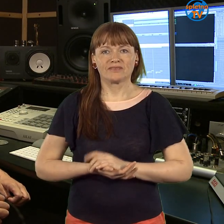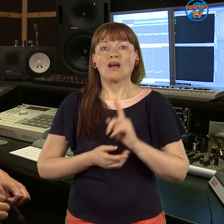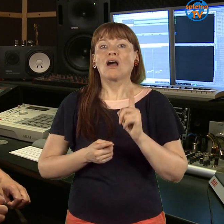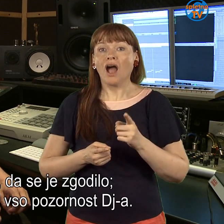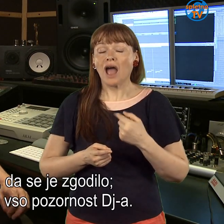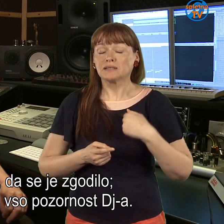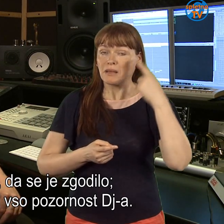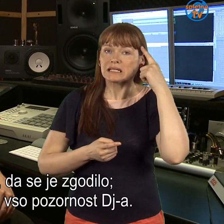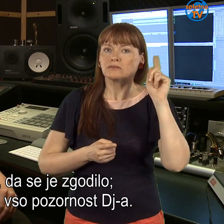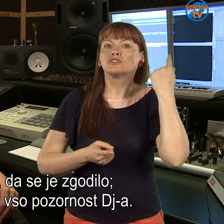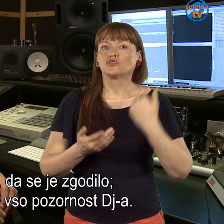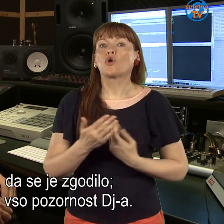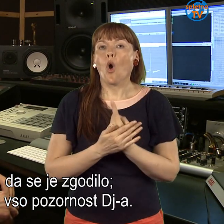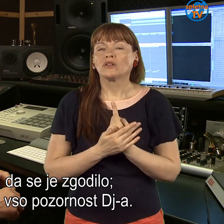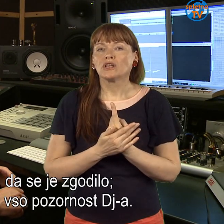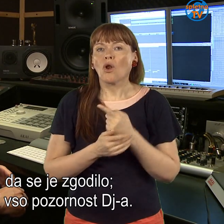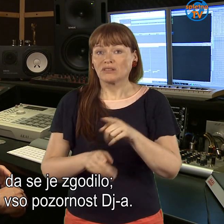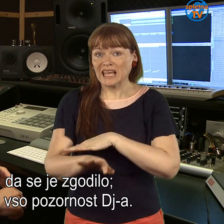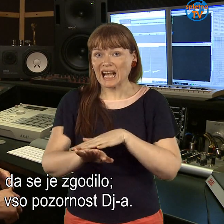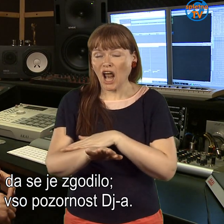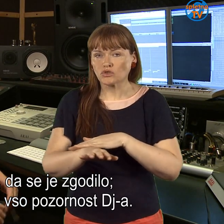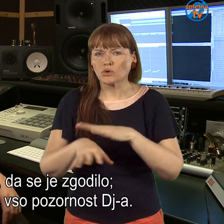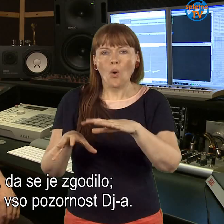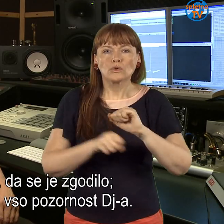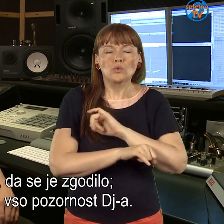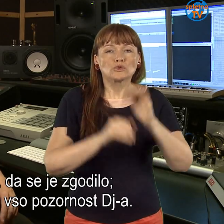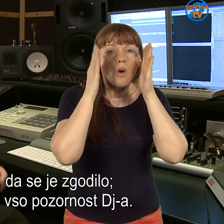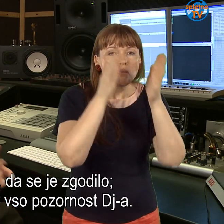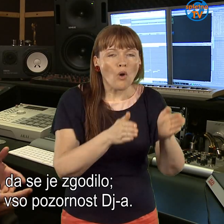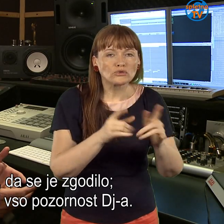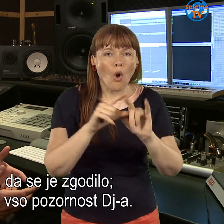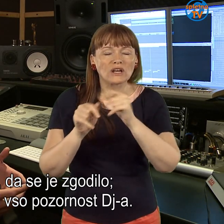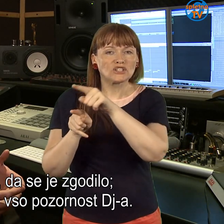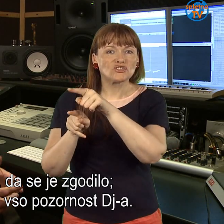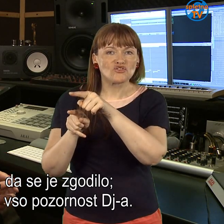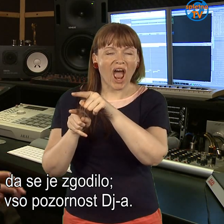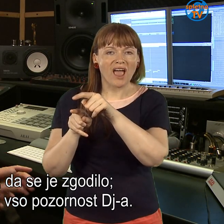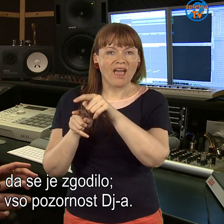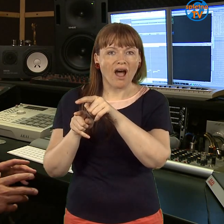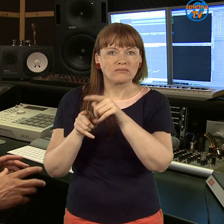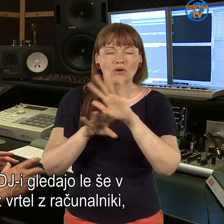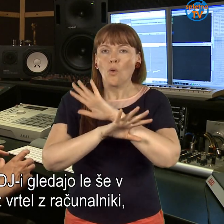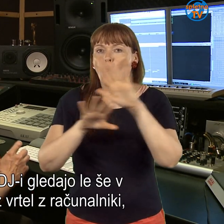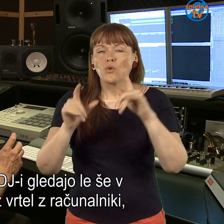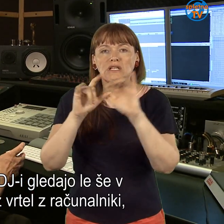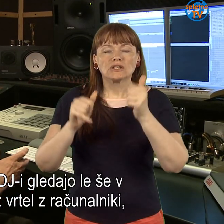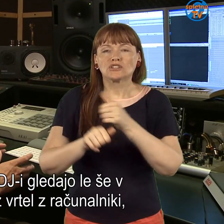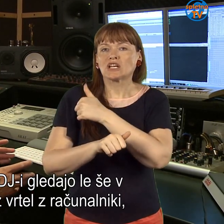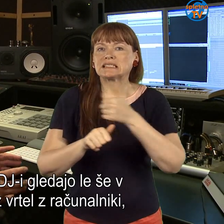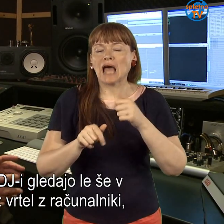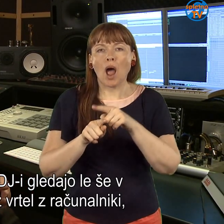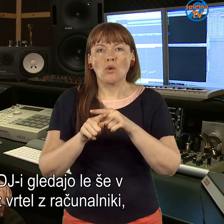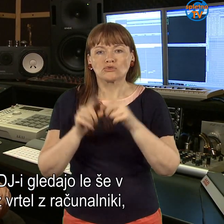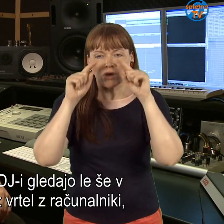Kaj se meni zdi, da se je zgodilo, da so ti računalniki vzeli vso pozornost DJ-ja, se pravi kar naenkrat vsi DJ-ji samo še